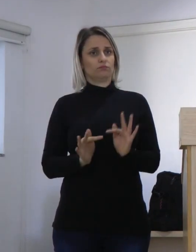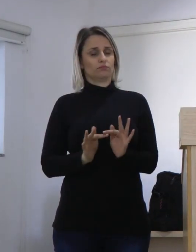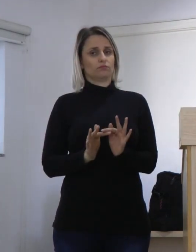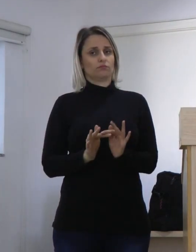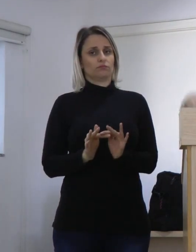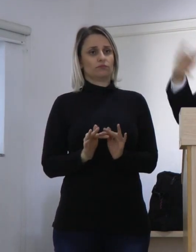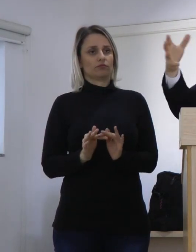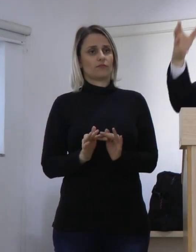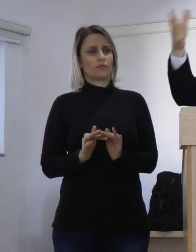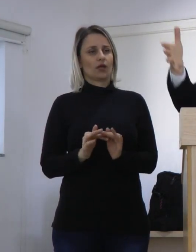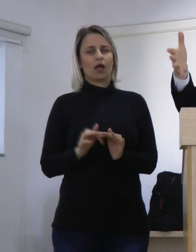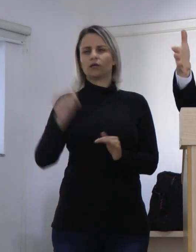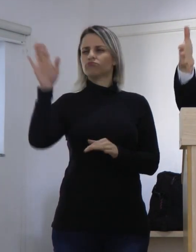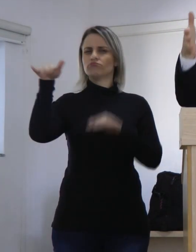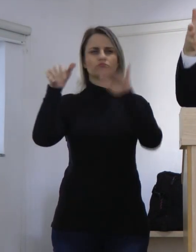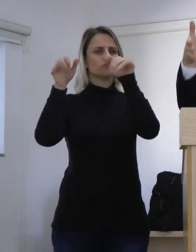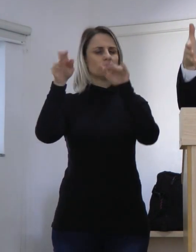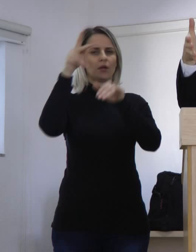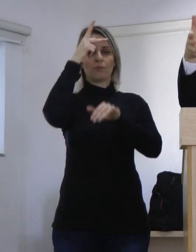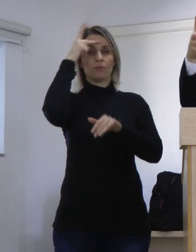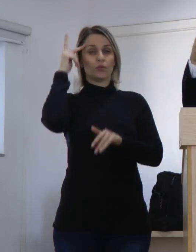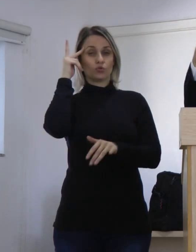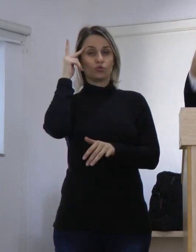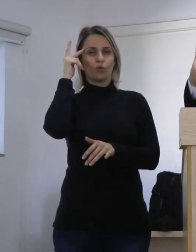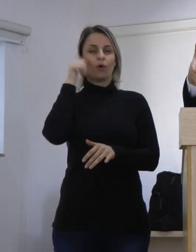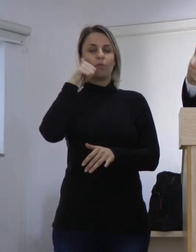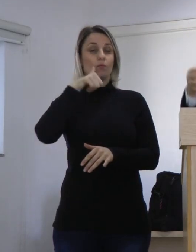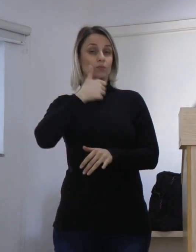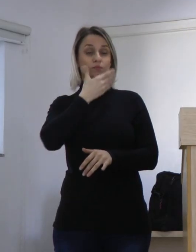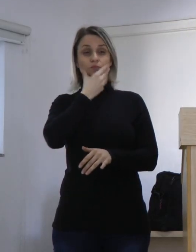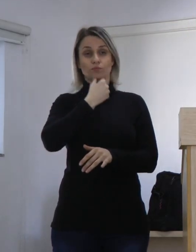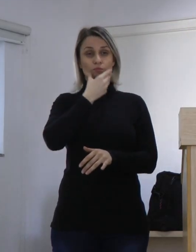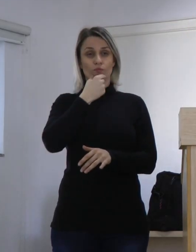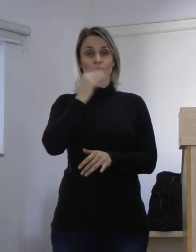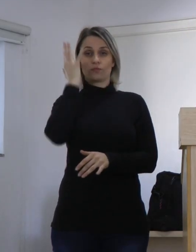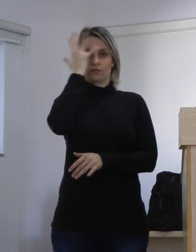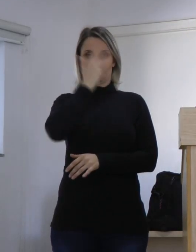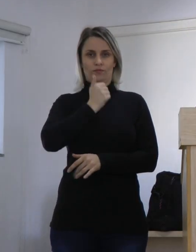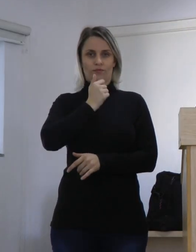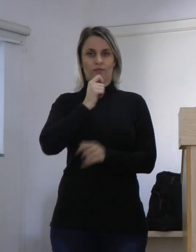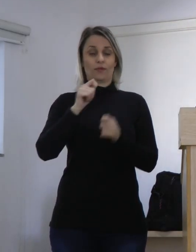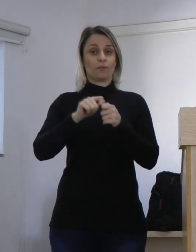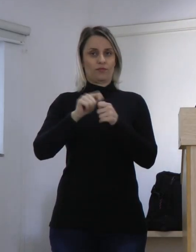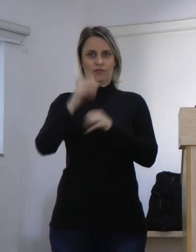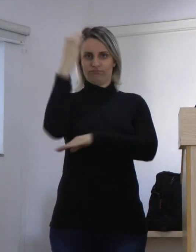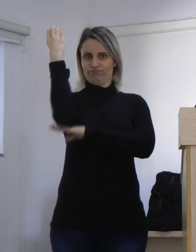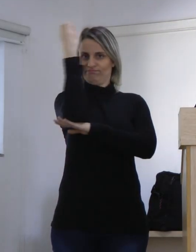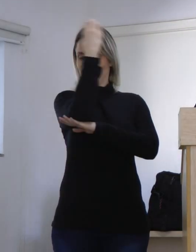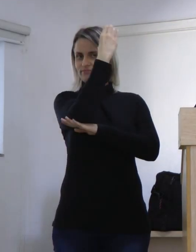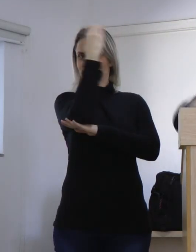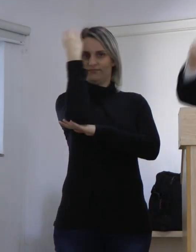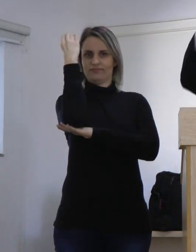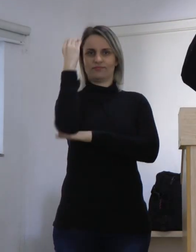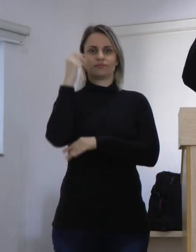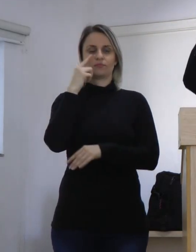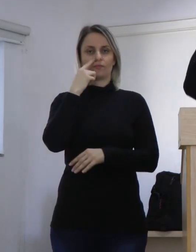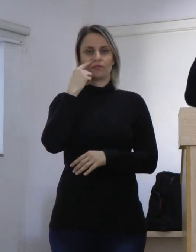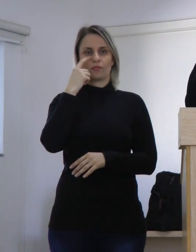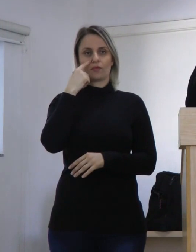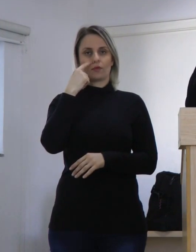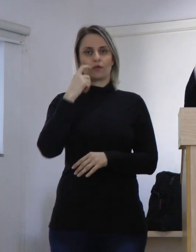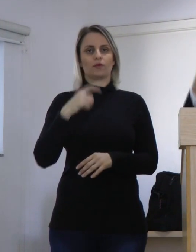E aí chamaram homens e mulheres muito bonitos para fazer o teste com o scanner cerebral. Chamaram a